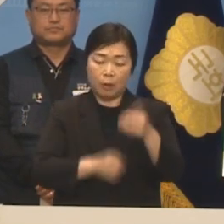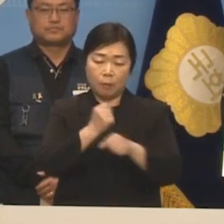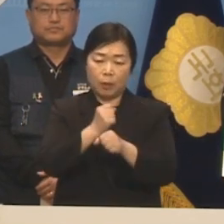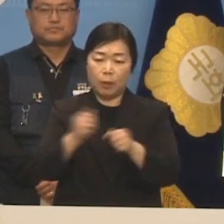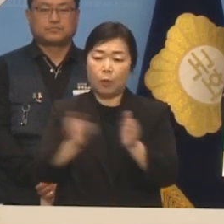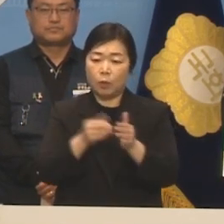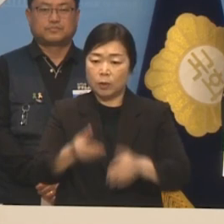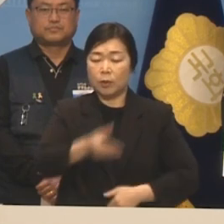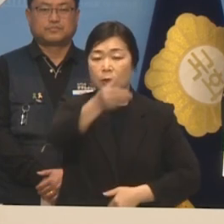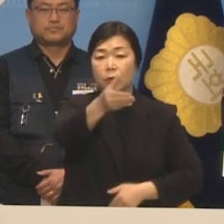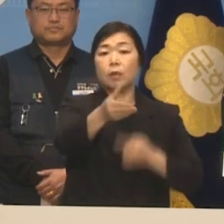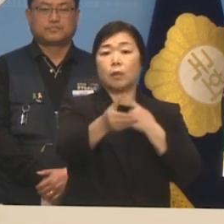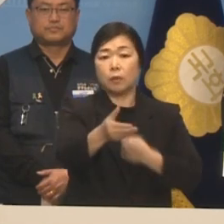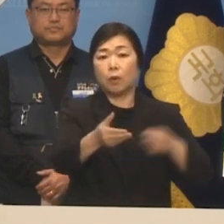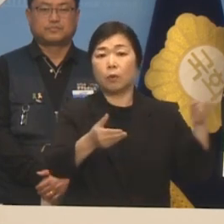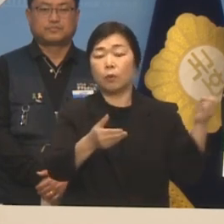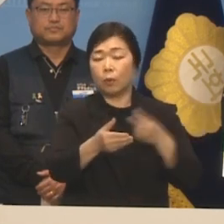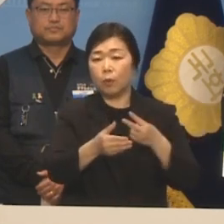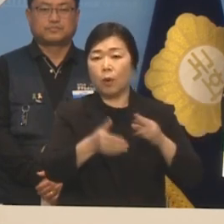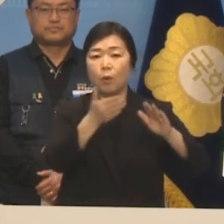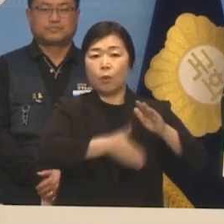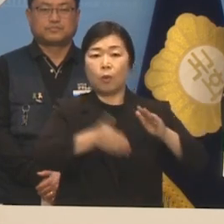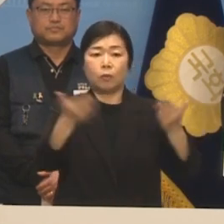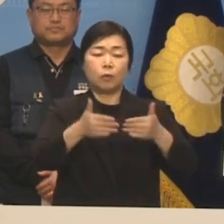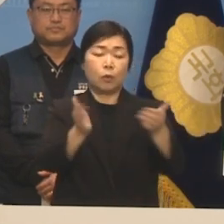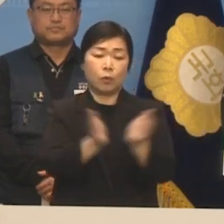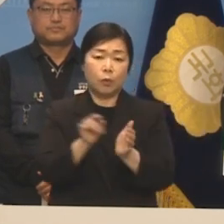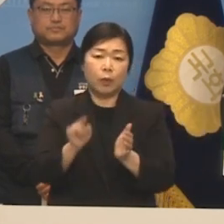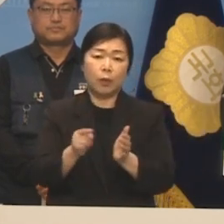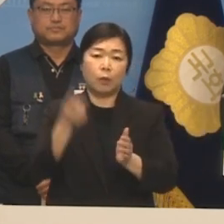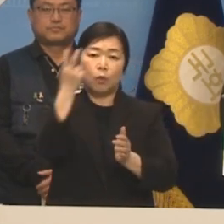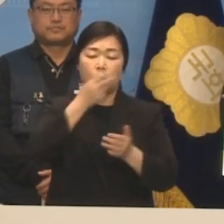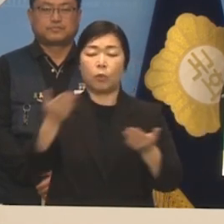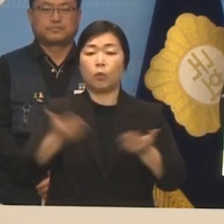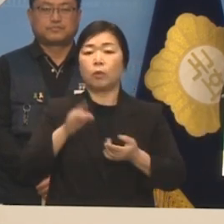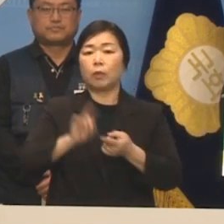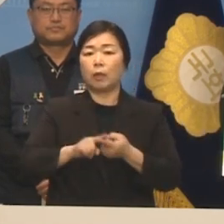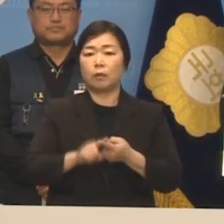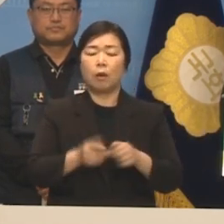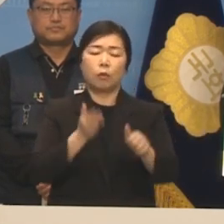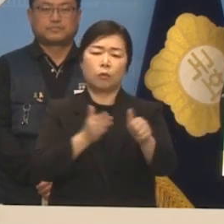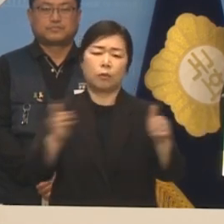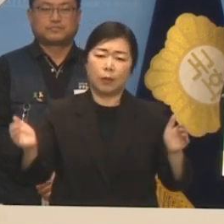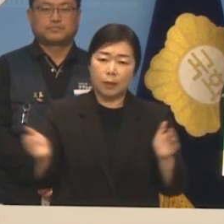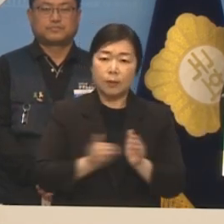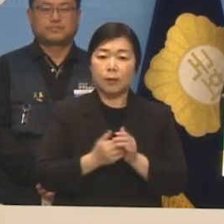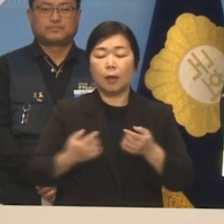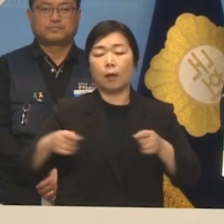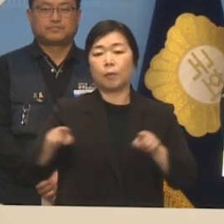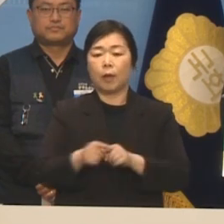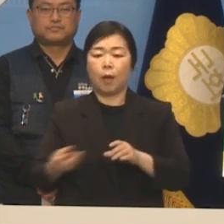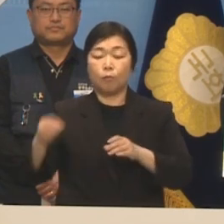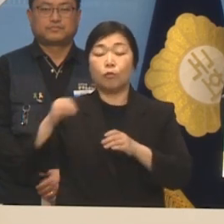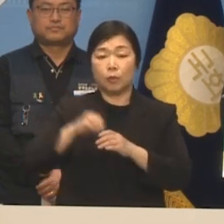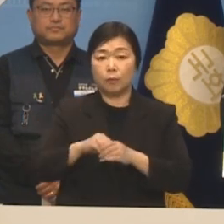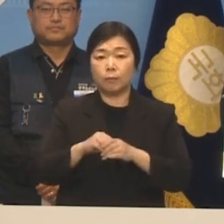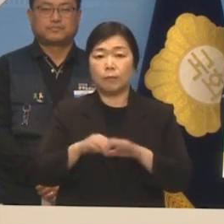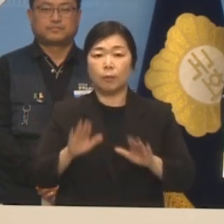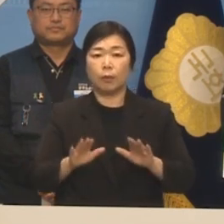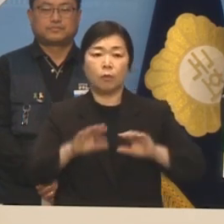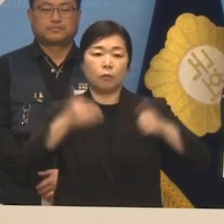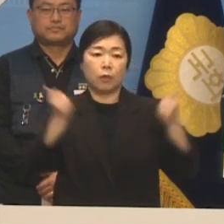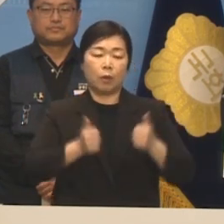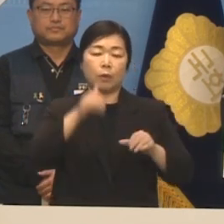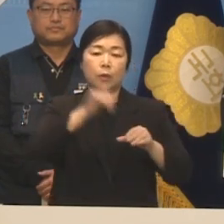바가 있습니다. 동시에 공공운수노조의 돌봄노동에 대한 요구까지 함께 묶어서 이번